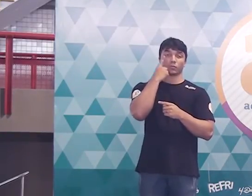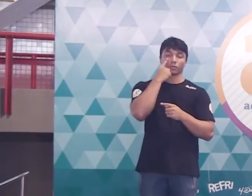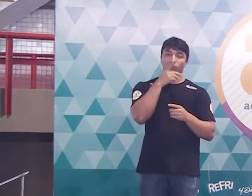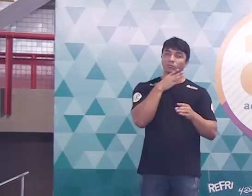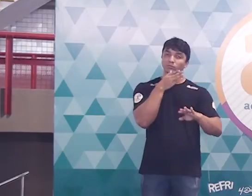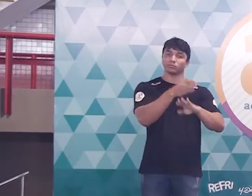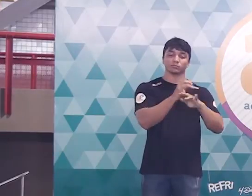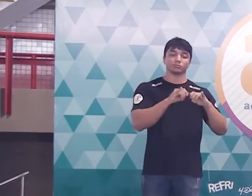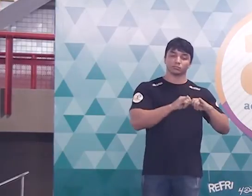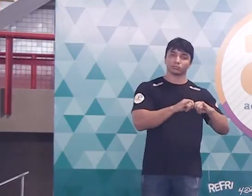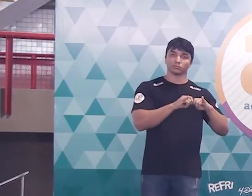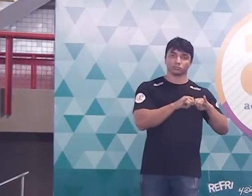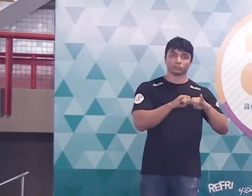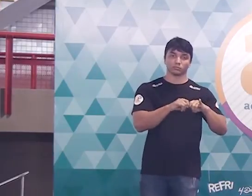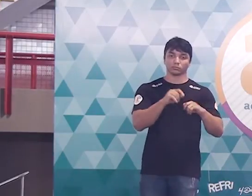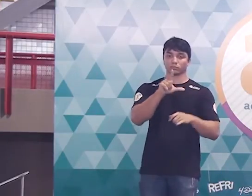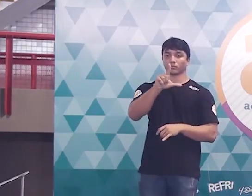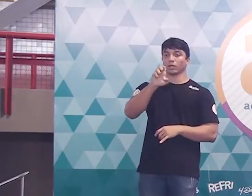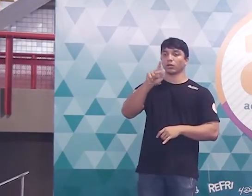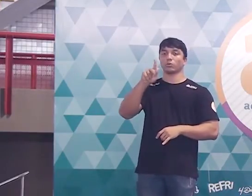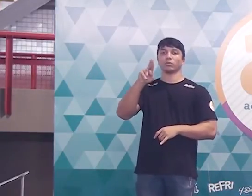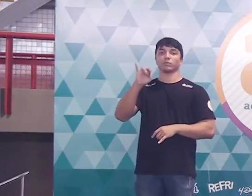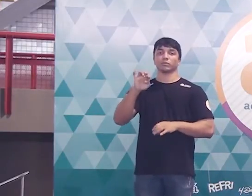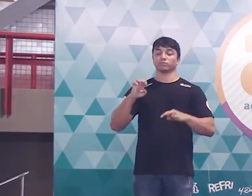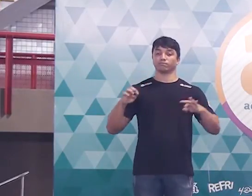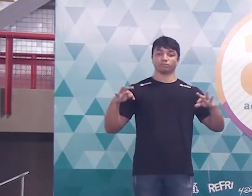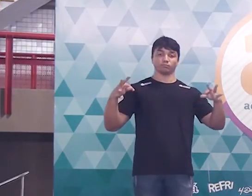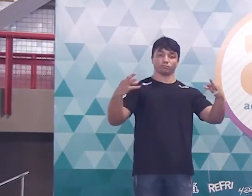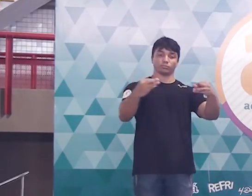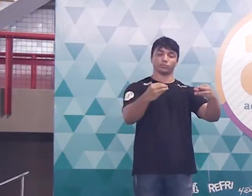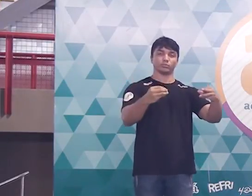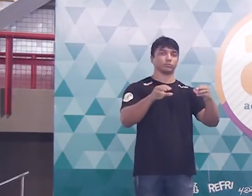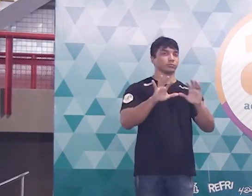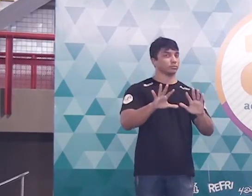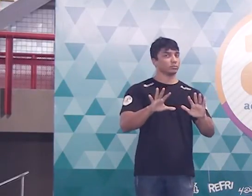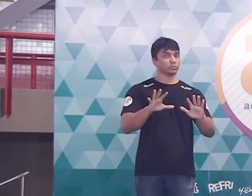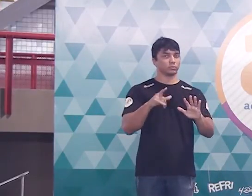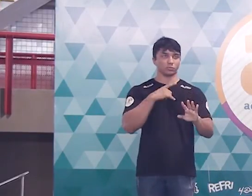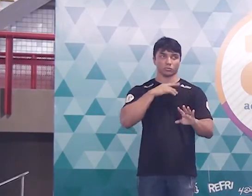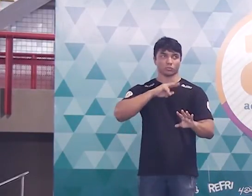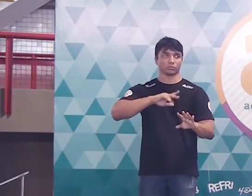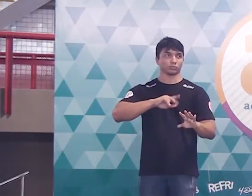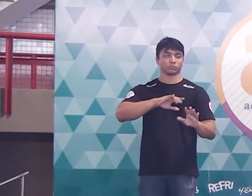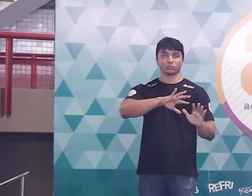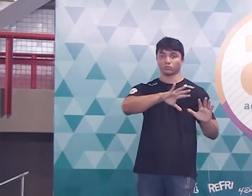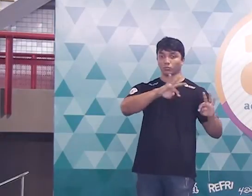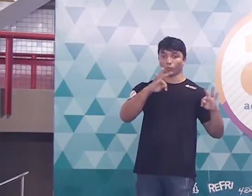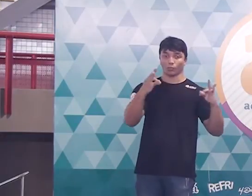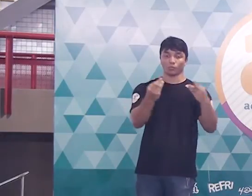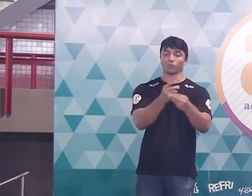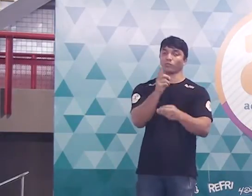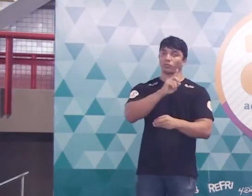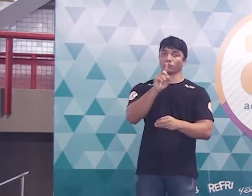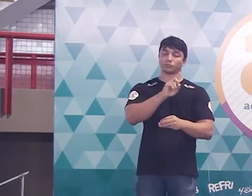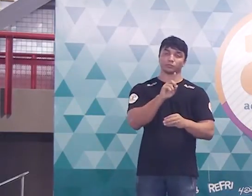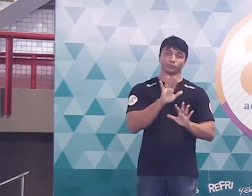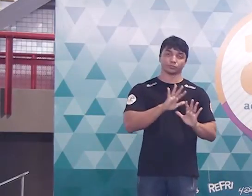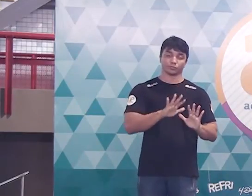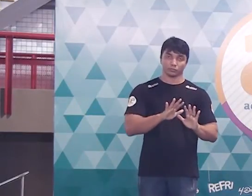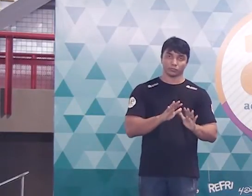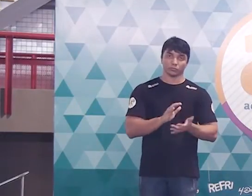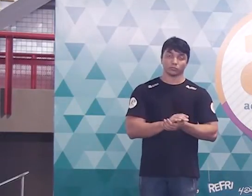ao supermercado, o pessoal chama de legume o quê? Tudo ali, ó. Vamos comprar legume? Não, nem tudo aquilo ali são